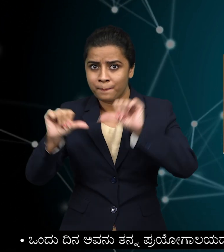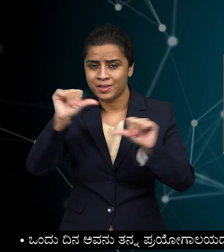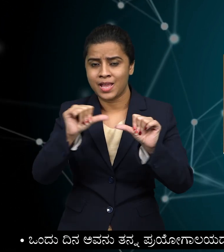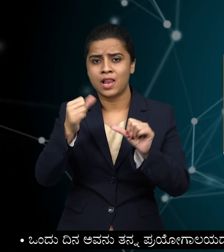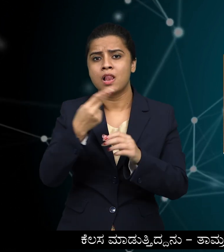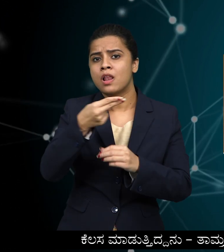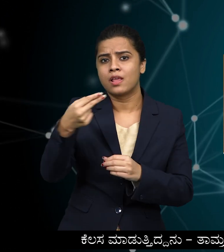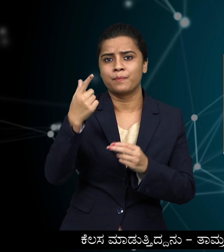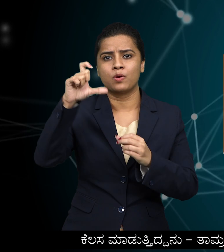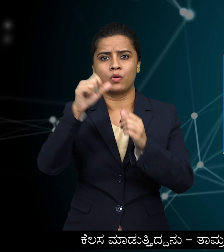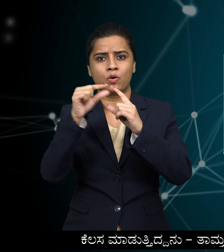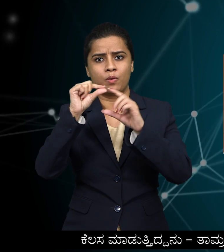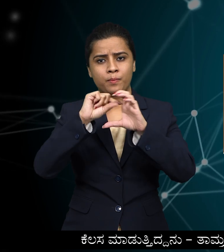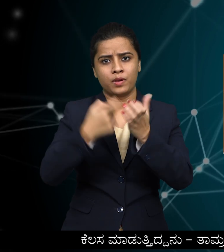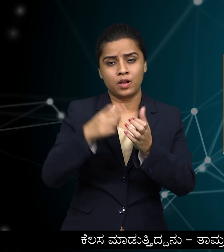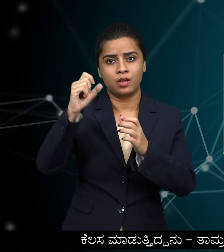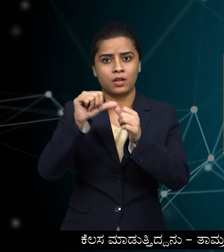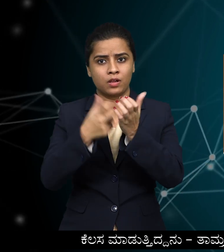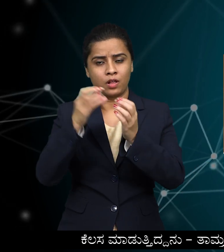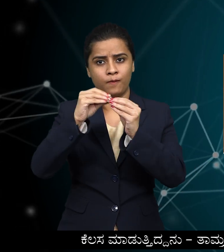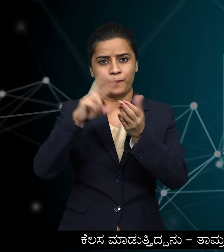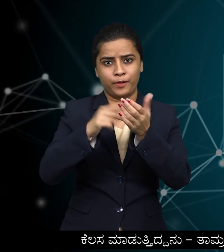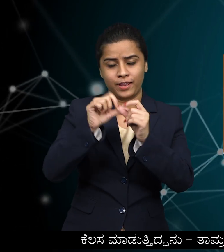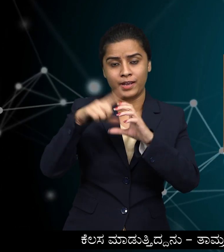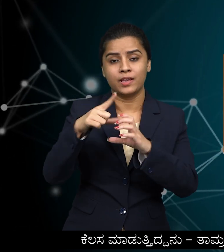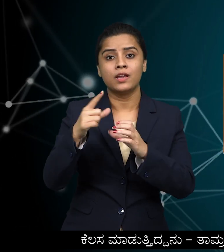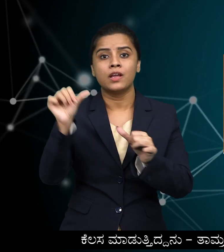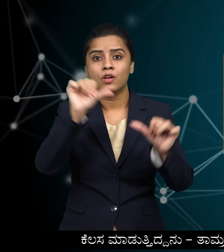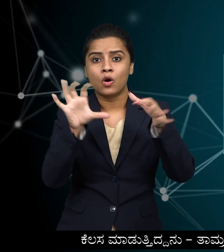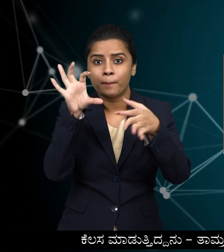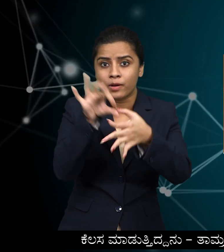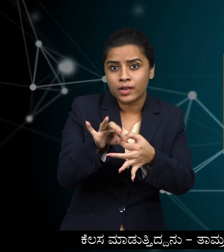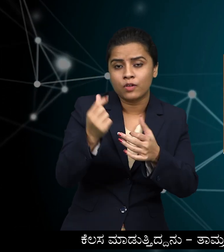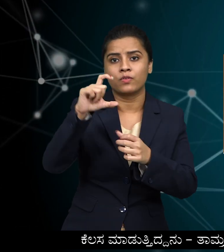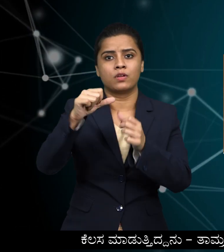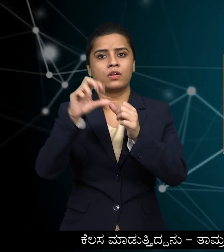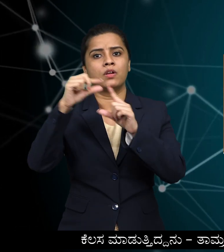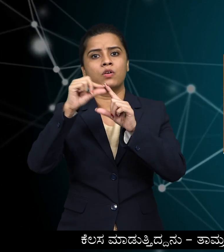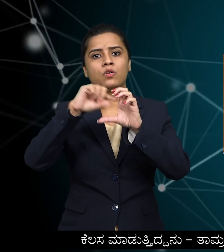ಮಾದರಿಗಳೊಂದಿಗೆ ಕೆಲಸ ಮಾಡುತ್ತಿದ್ದನು. ತಾಮ್ರ ಕಾರ್ಬನ್ ಮತ್ತು ಆಮ್ಲಜನಕದ ಸಂಯುಕ್ತ.